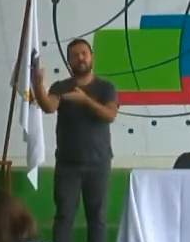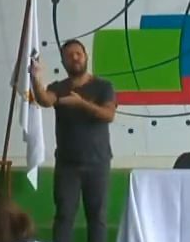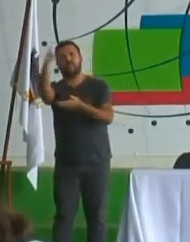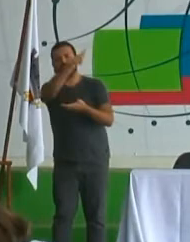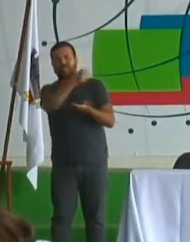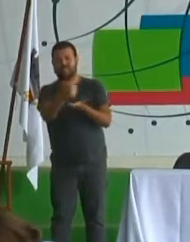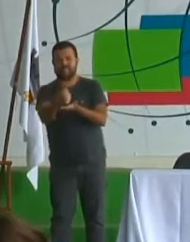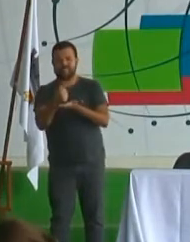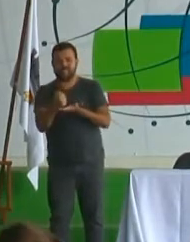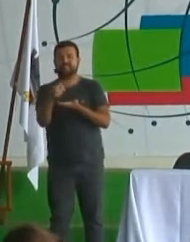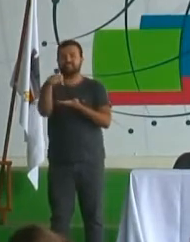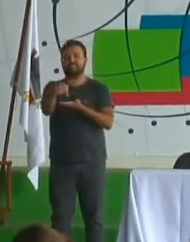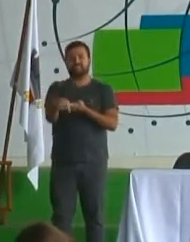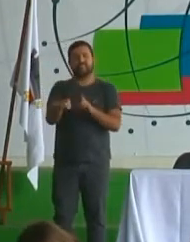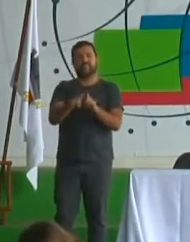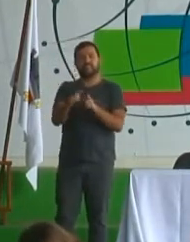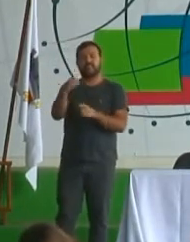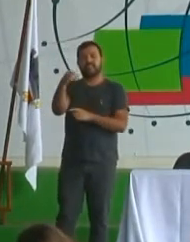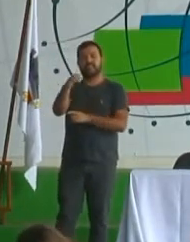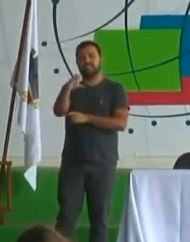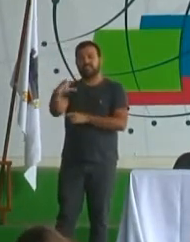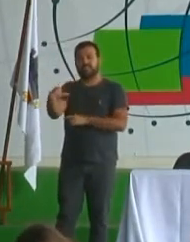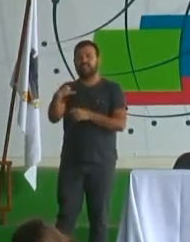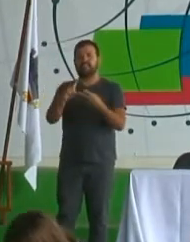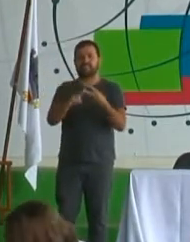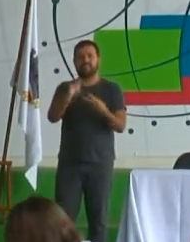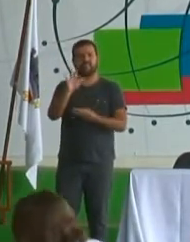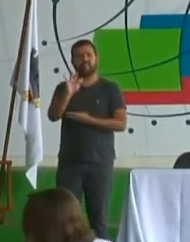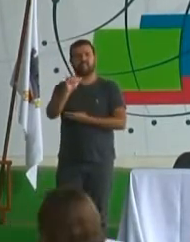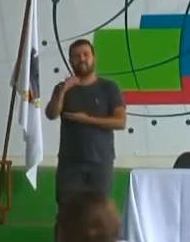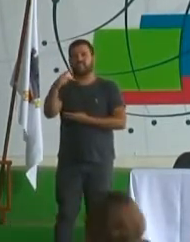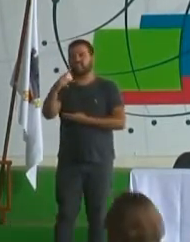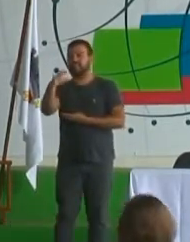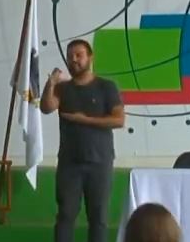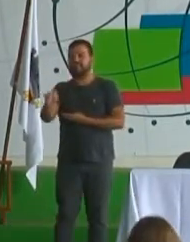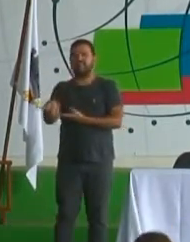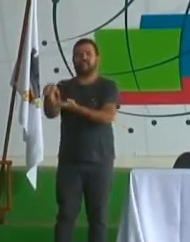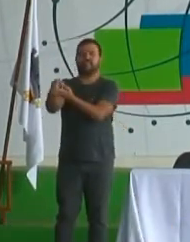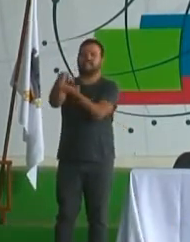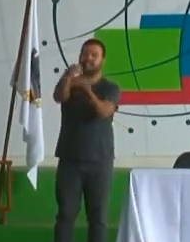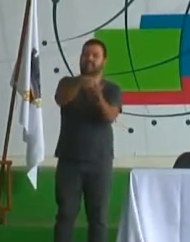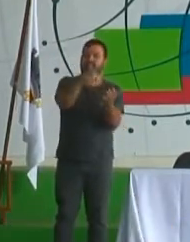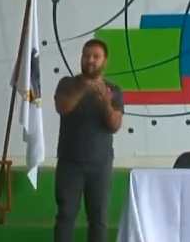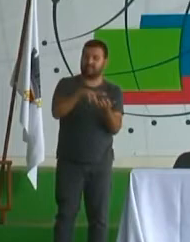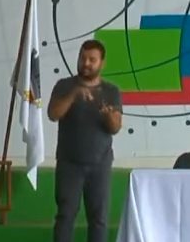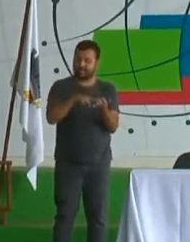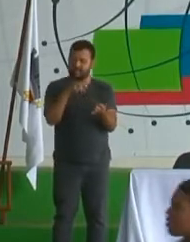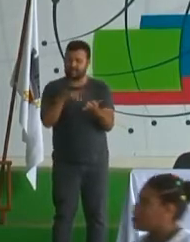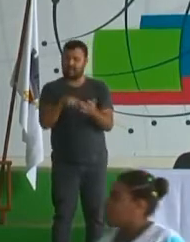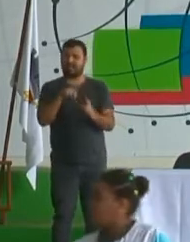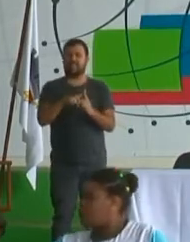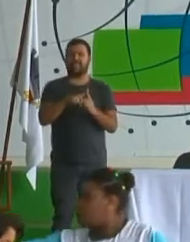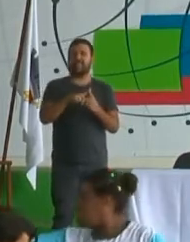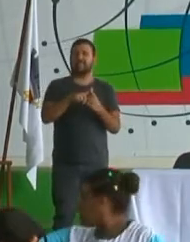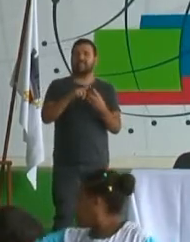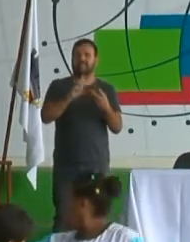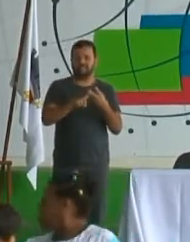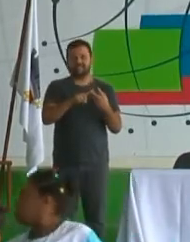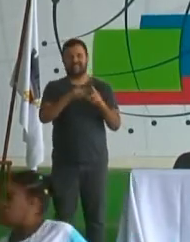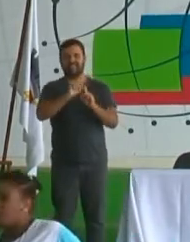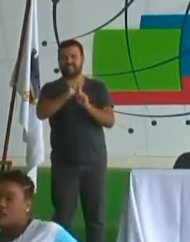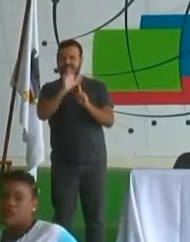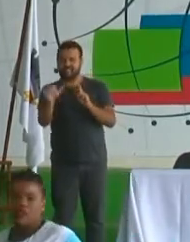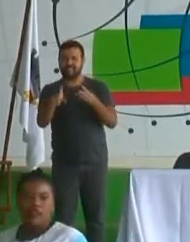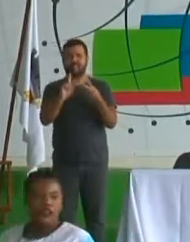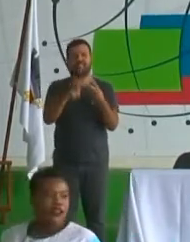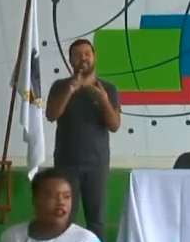colaboradores, ao apoio do Ministério da Educação, da FAPES e dos Campi Alegre, Tapina e Santa Teresa e as empresas